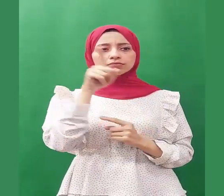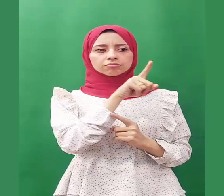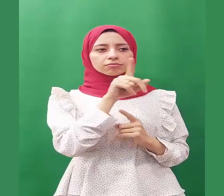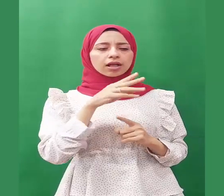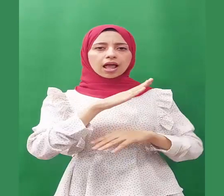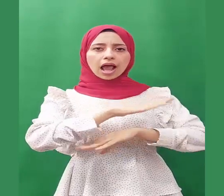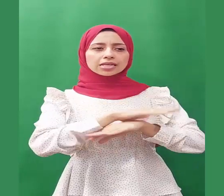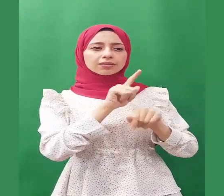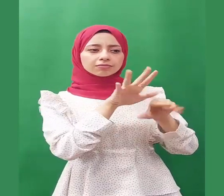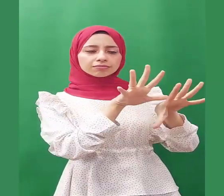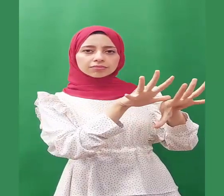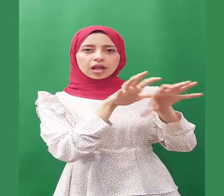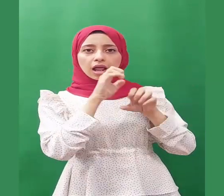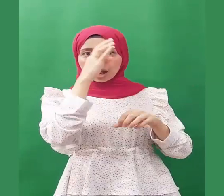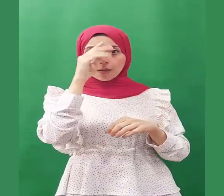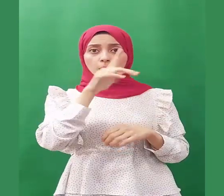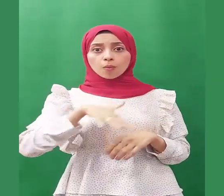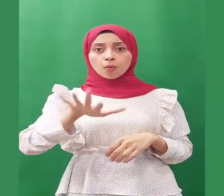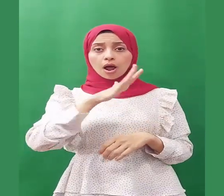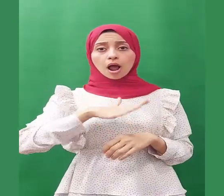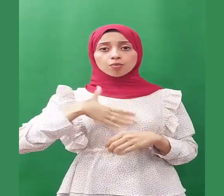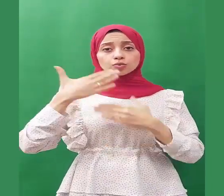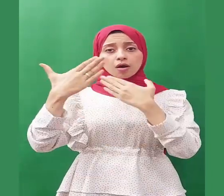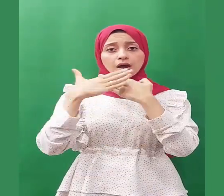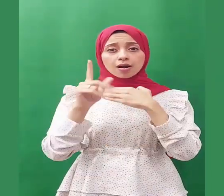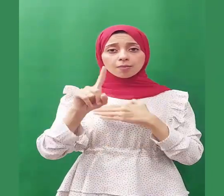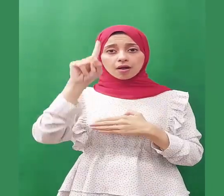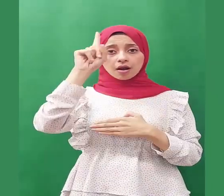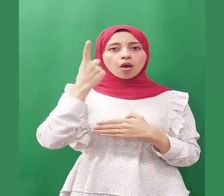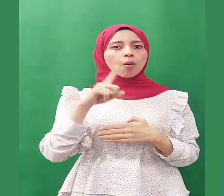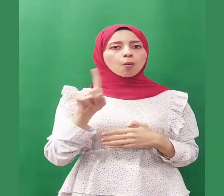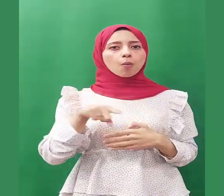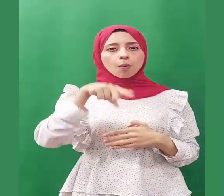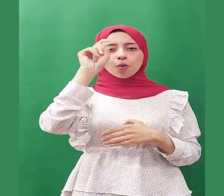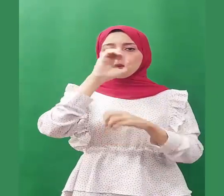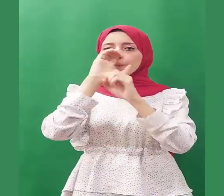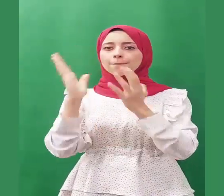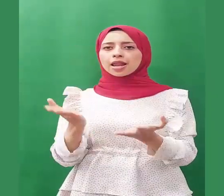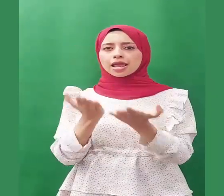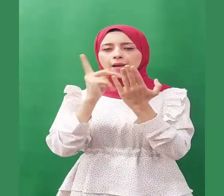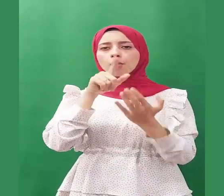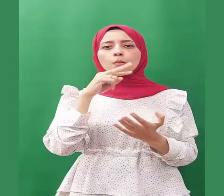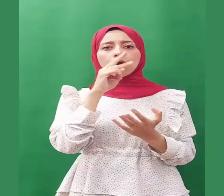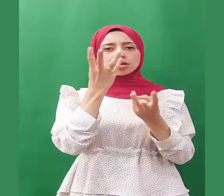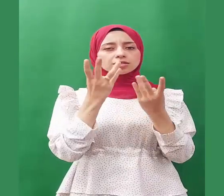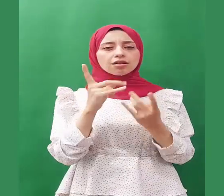حسنه لمن كان يرجو الله واليوم الاخره وذكر الله كثيرا